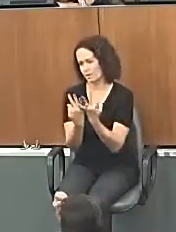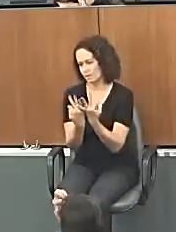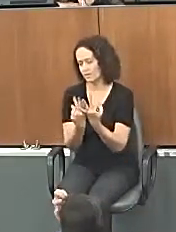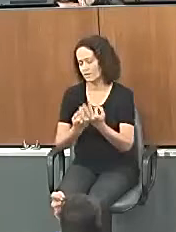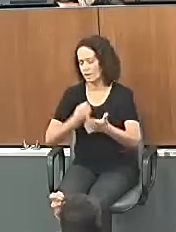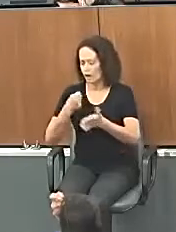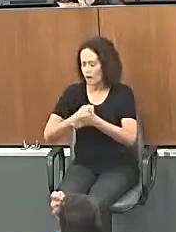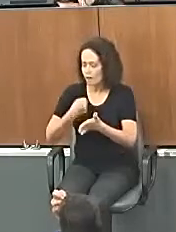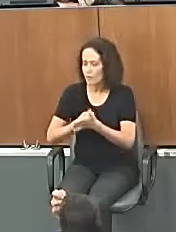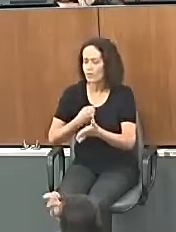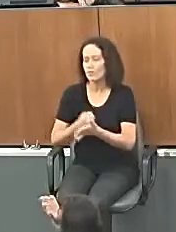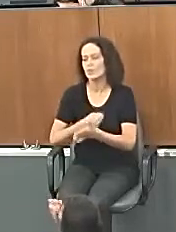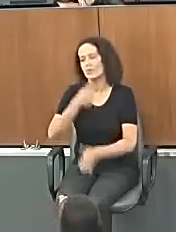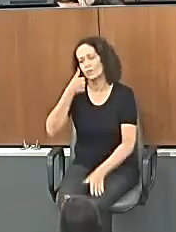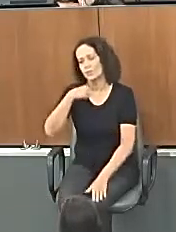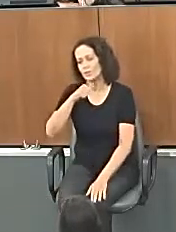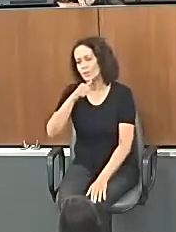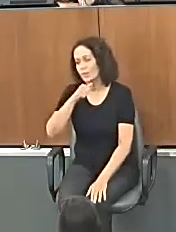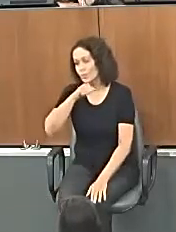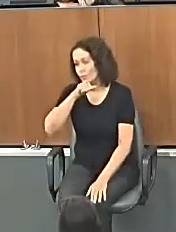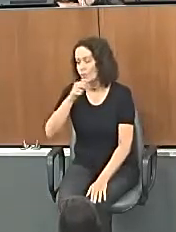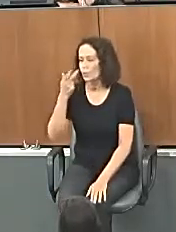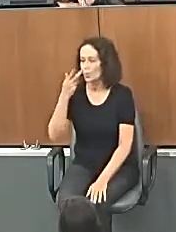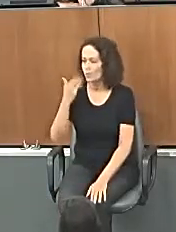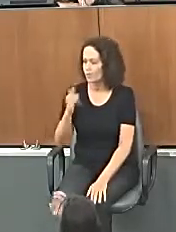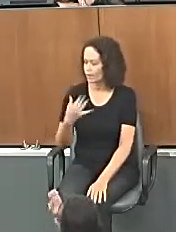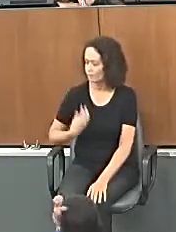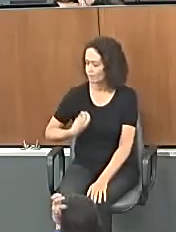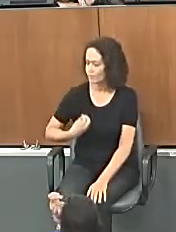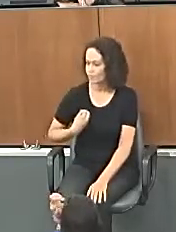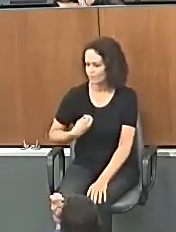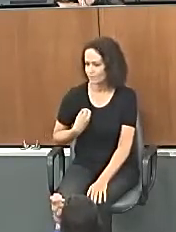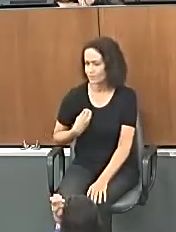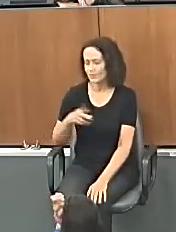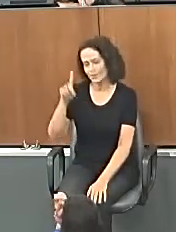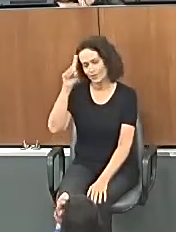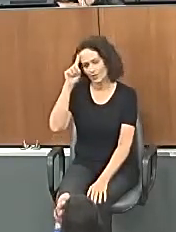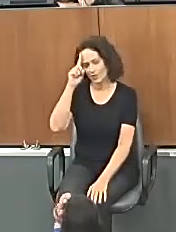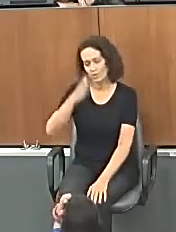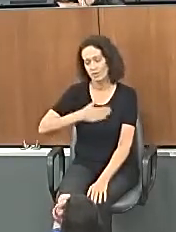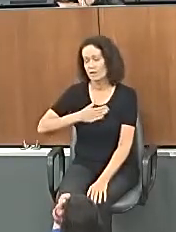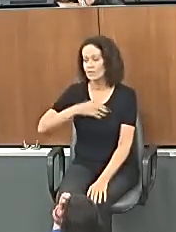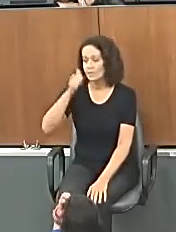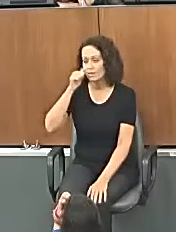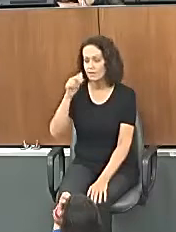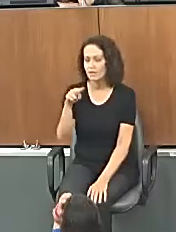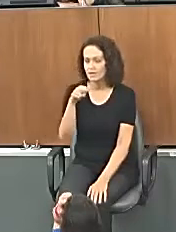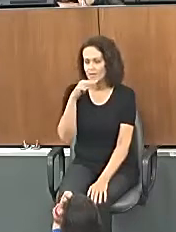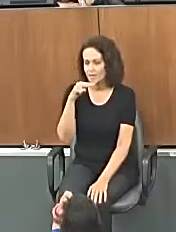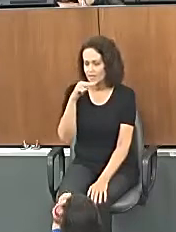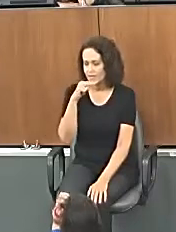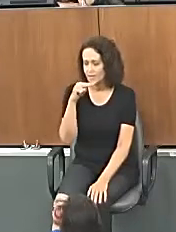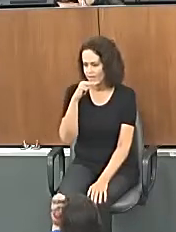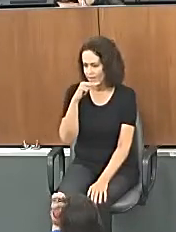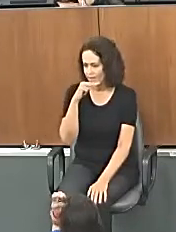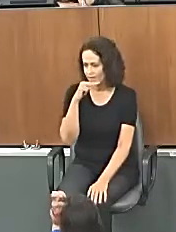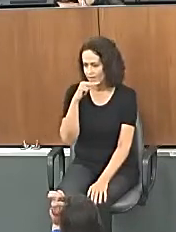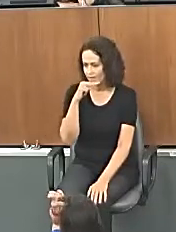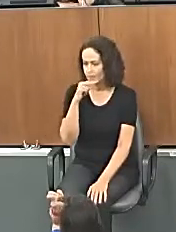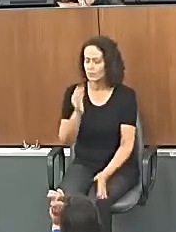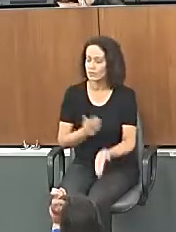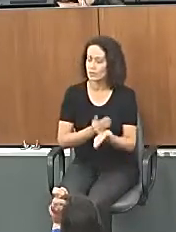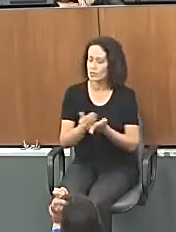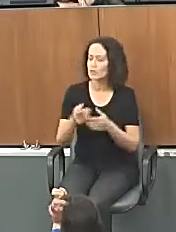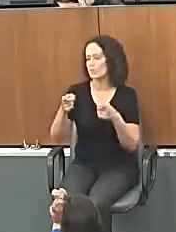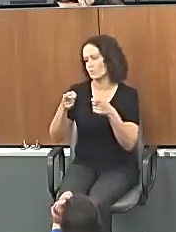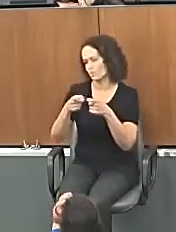pais de quem convive com uma pessoa assim a minha neta é é a princípio os médicos